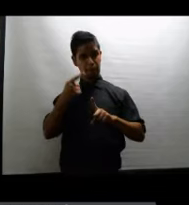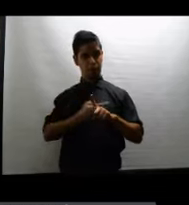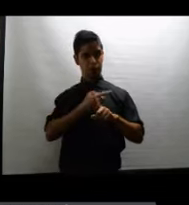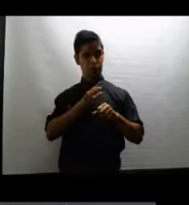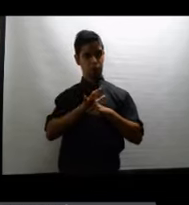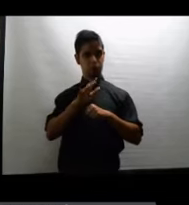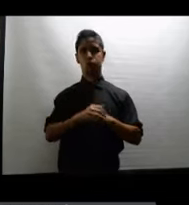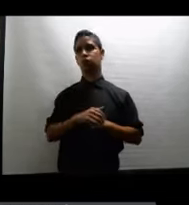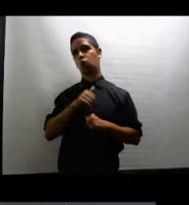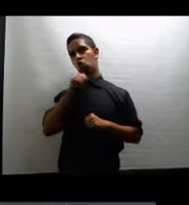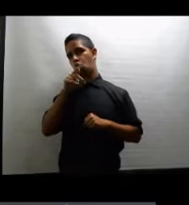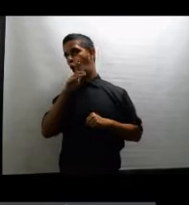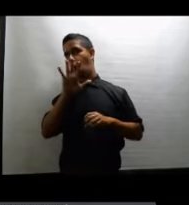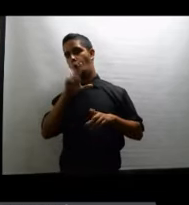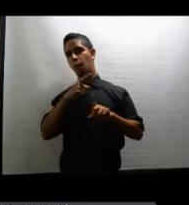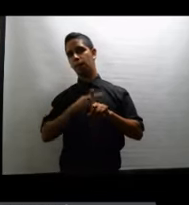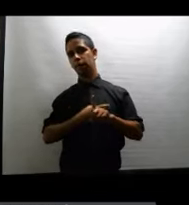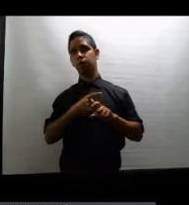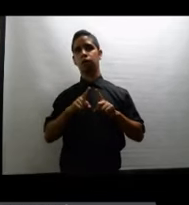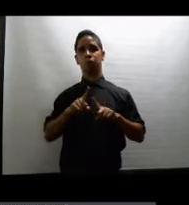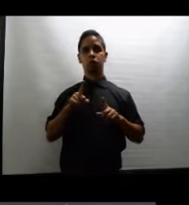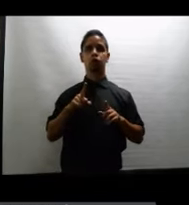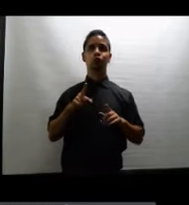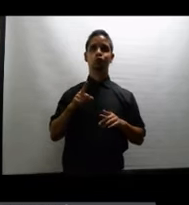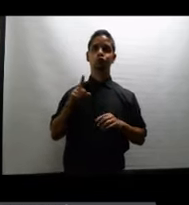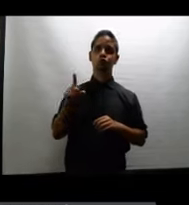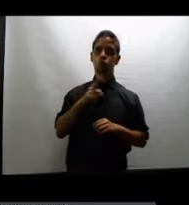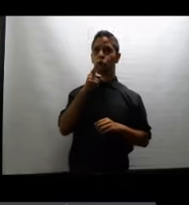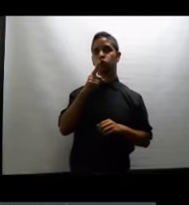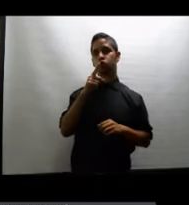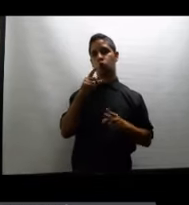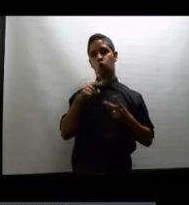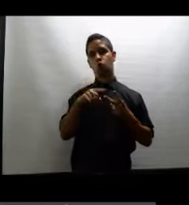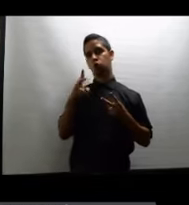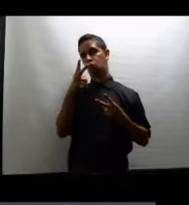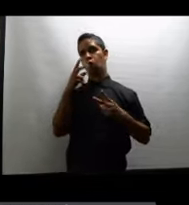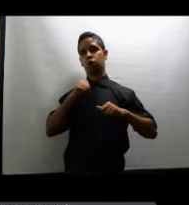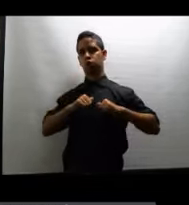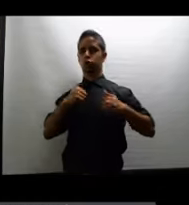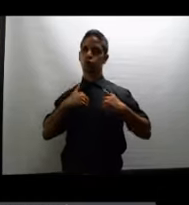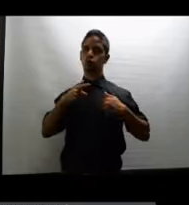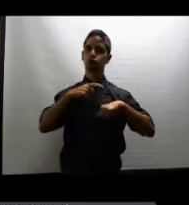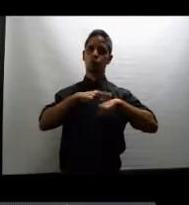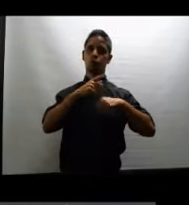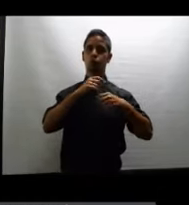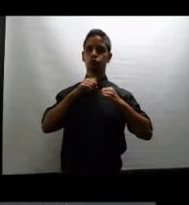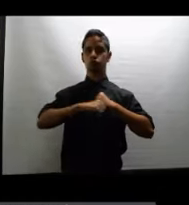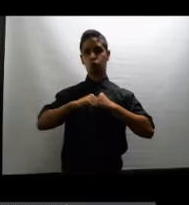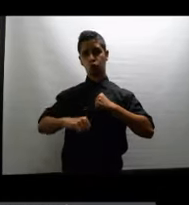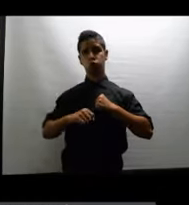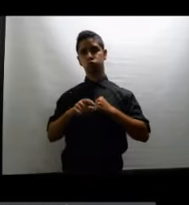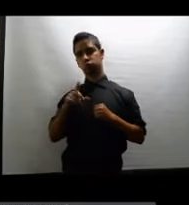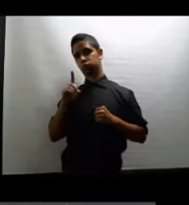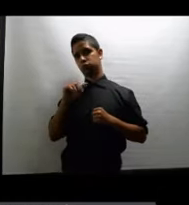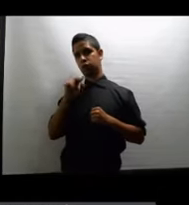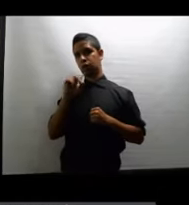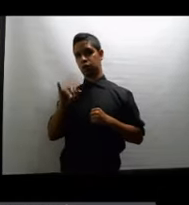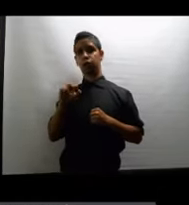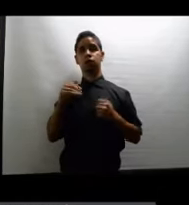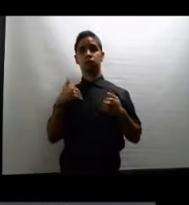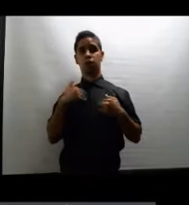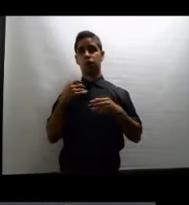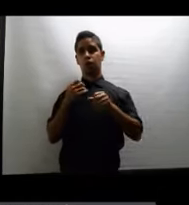no era tanto como meses así, pero uno que otro artista sí tuvo temporadas largas. El Dani era uno que tenía temporada y